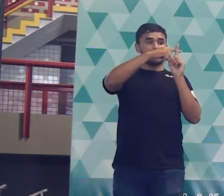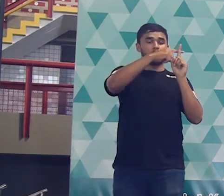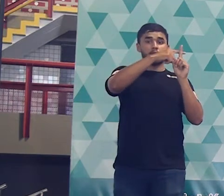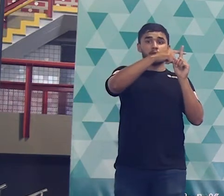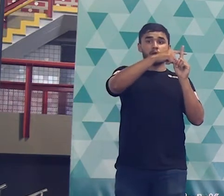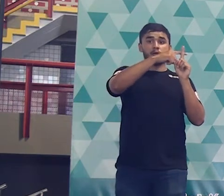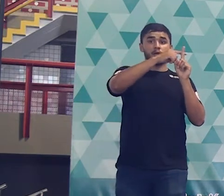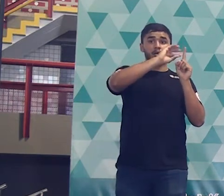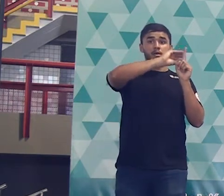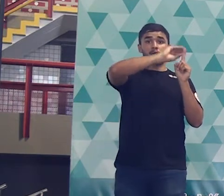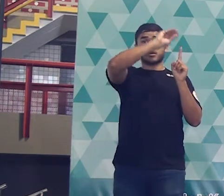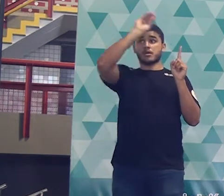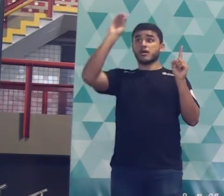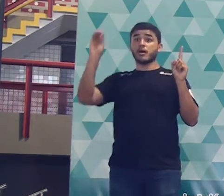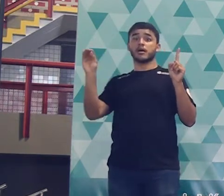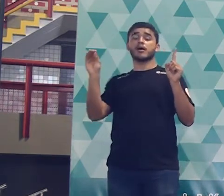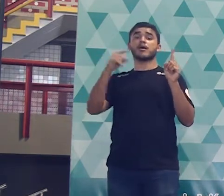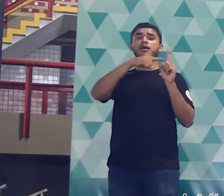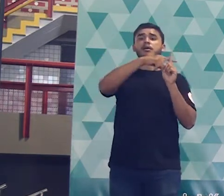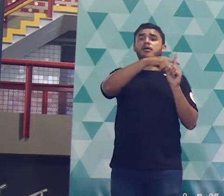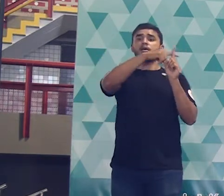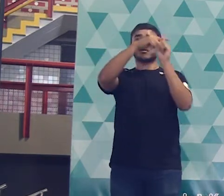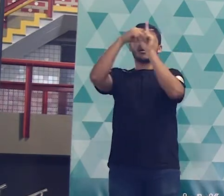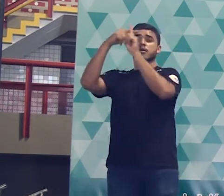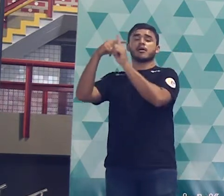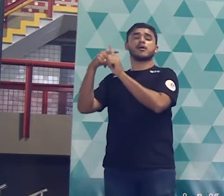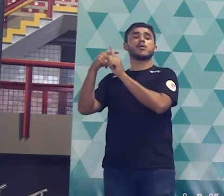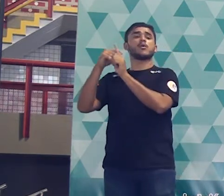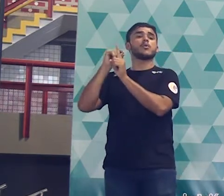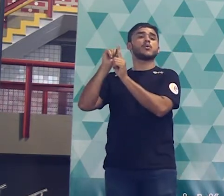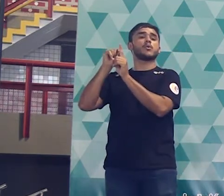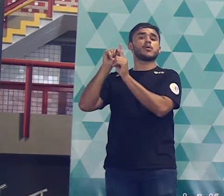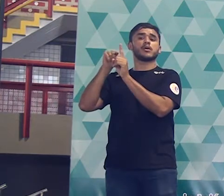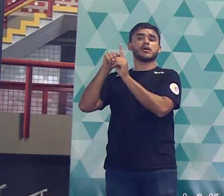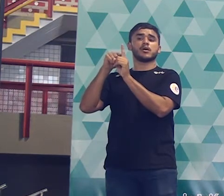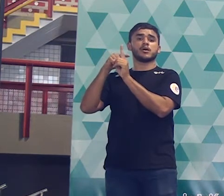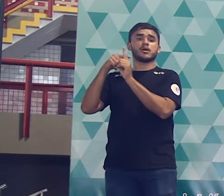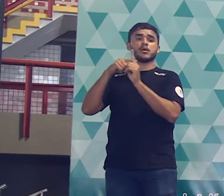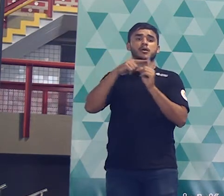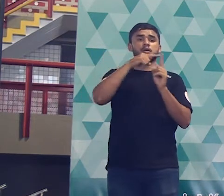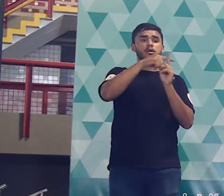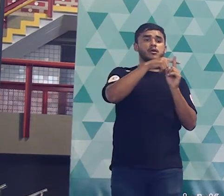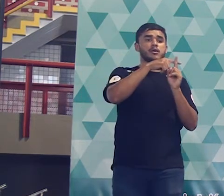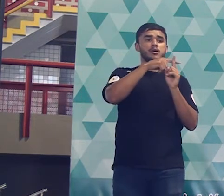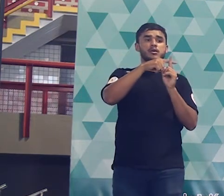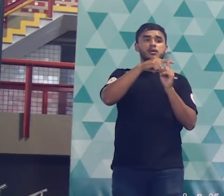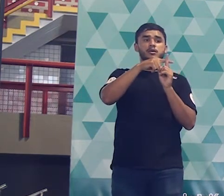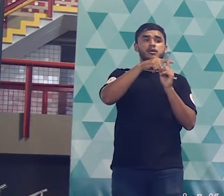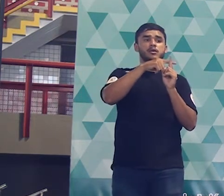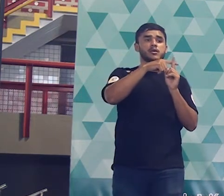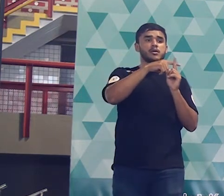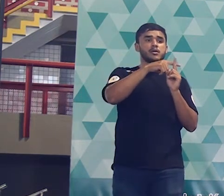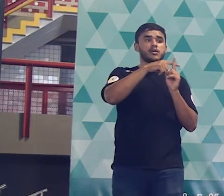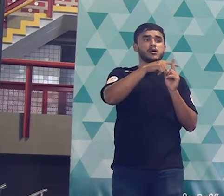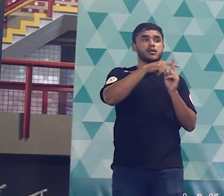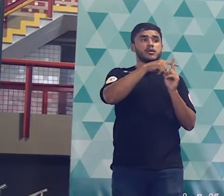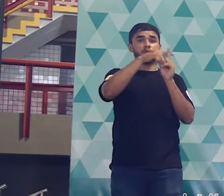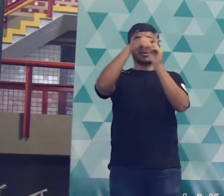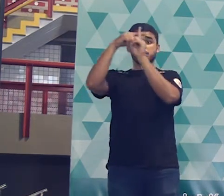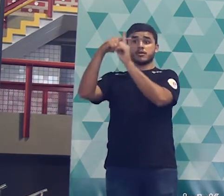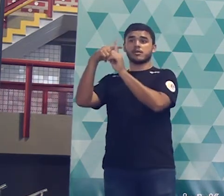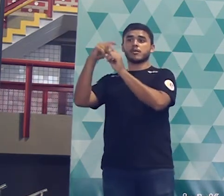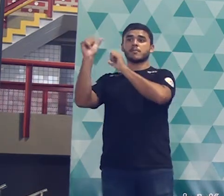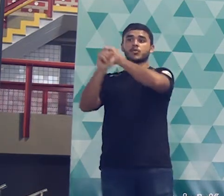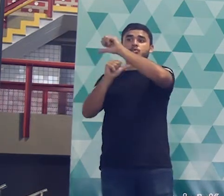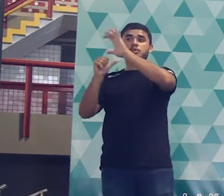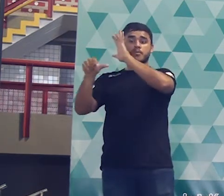de igual, desculpa. Quando eu passo para o outro lado do sinal de igual, o que que acontece com o sinal inicial do fator que eu estou utilizando? Você